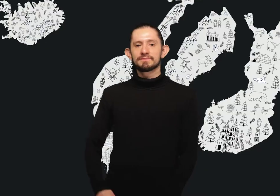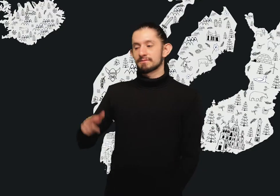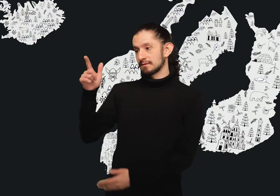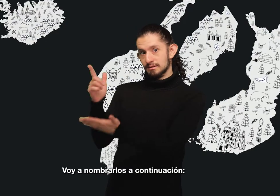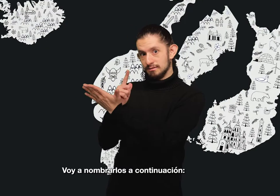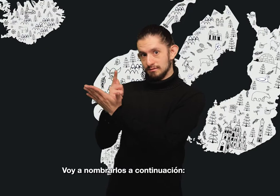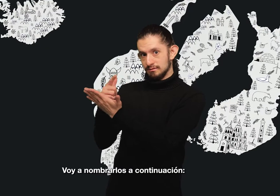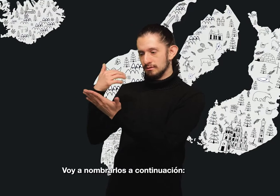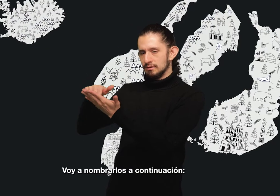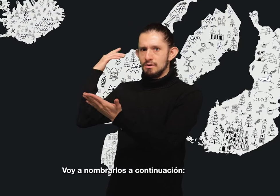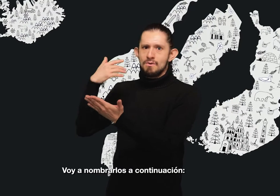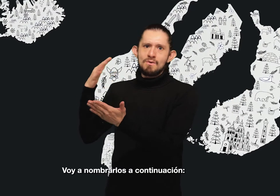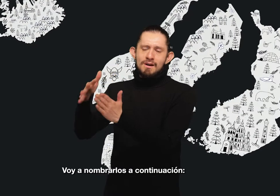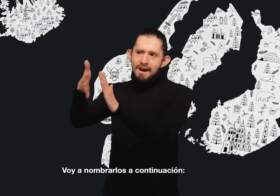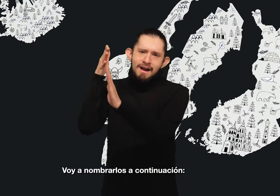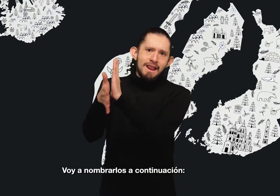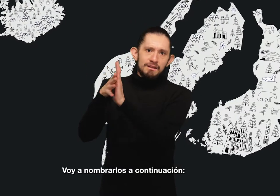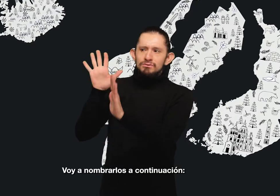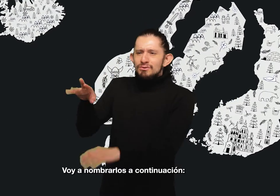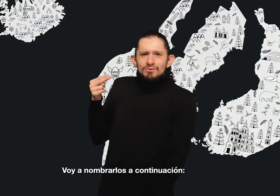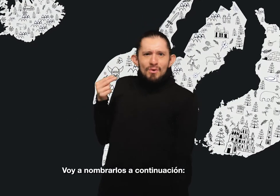Voy a nombrarlos a continuación.